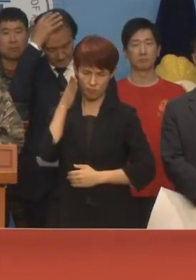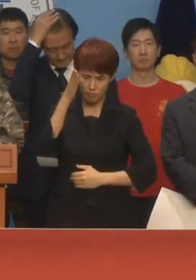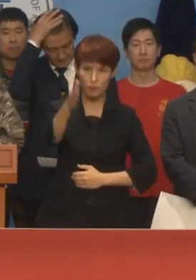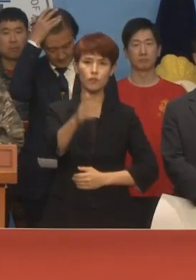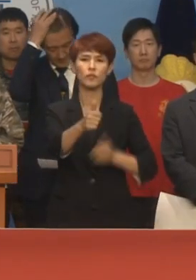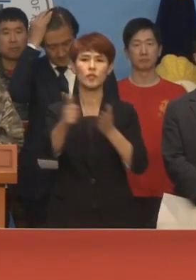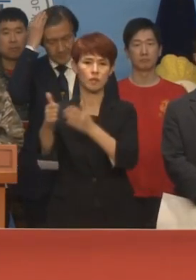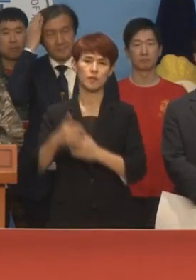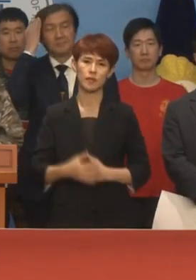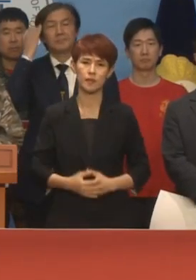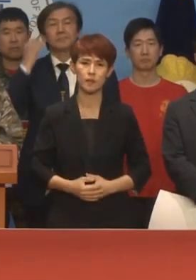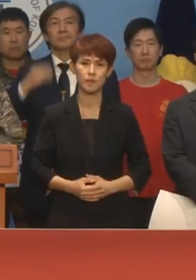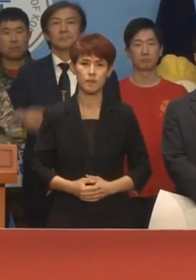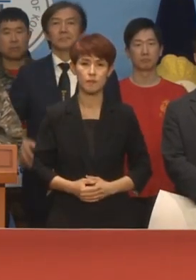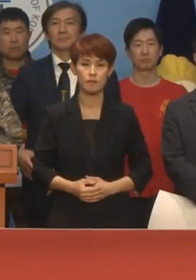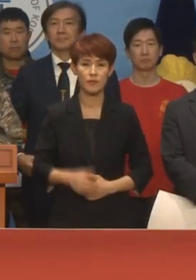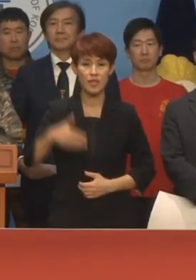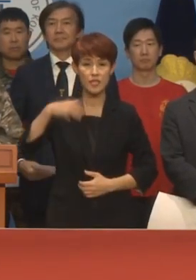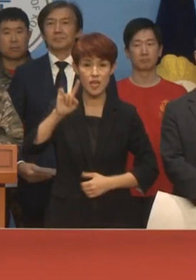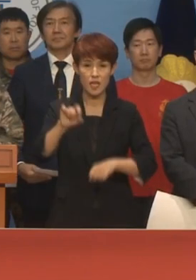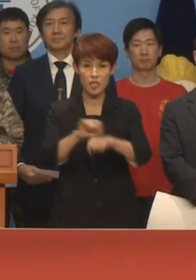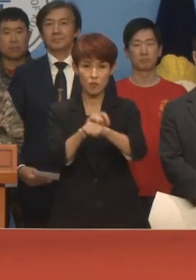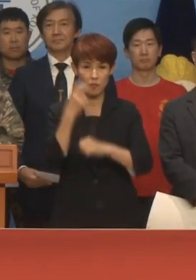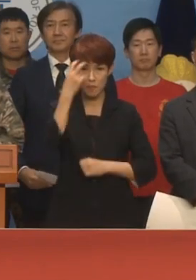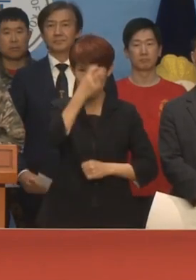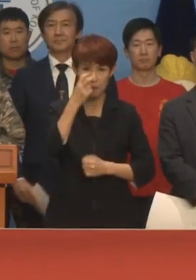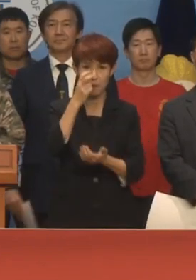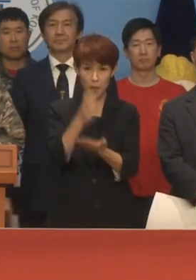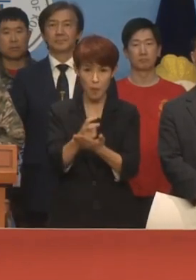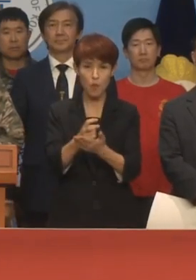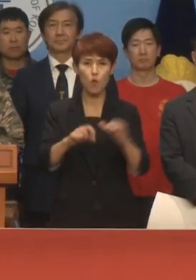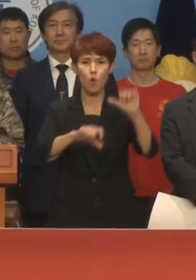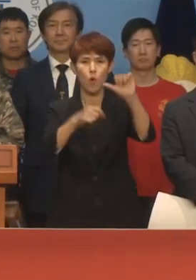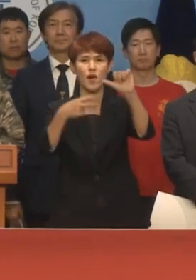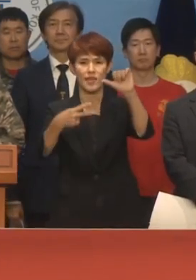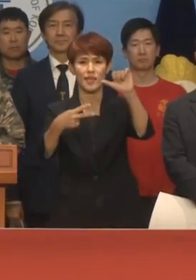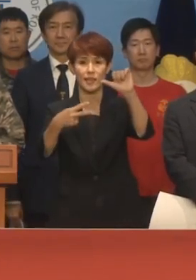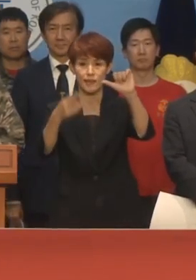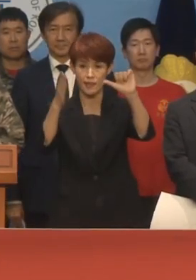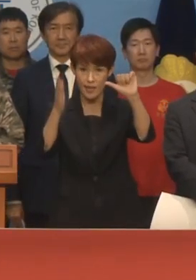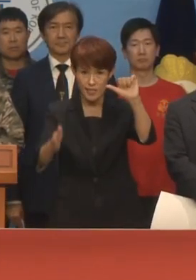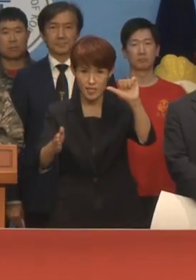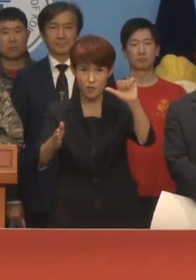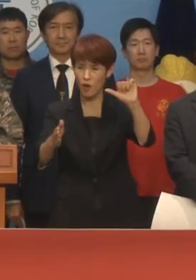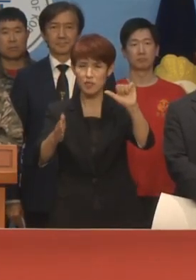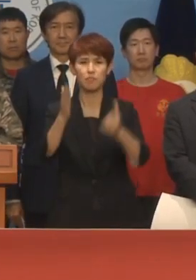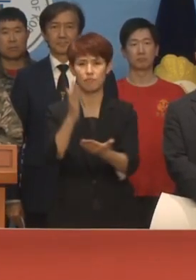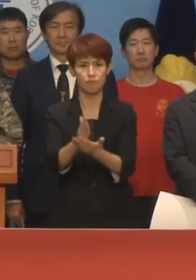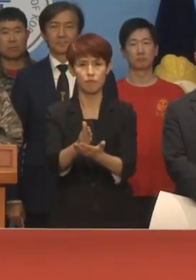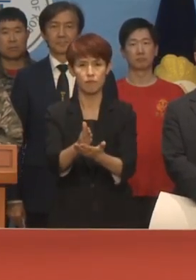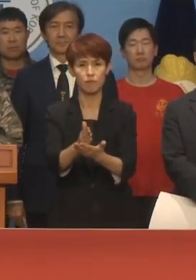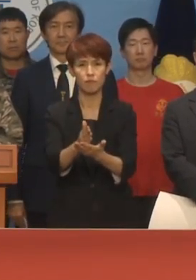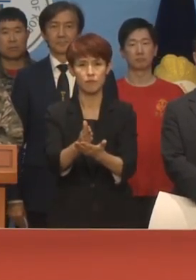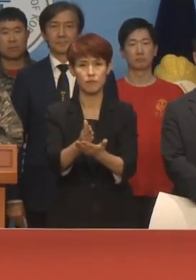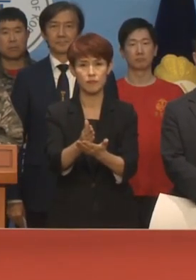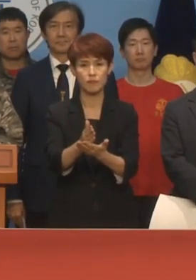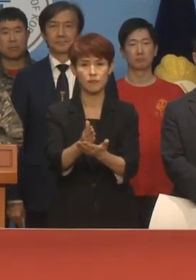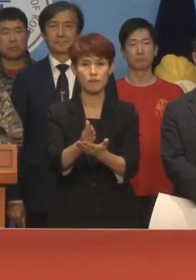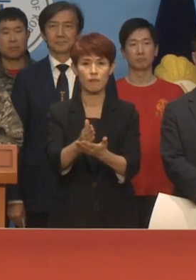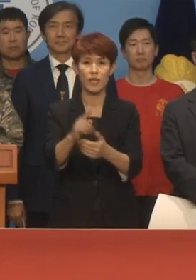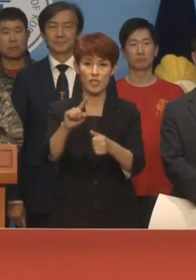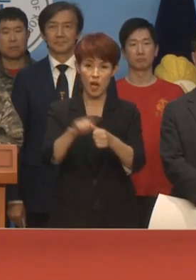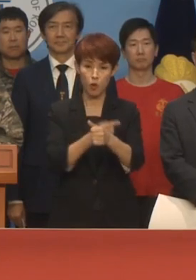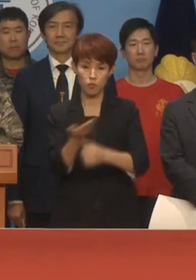바랍니다. 최상병 특검법 5월 2일까지도 갈 것이 없습니다.